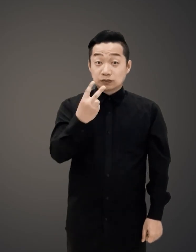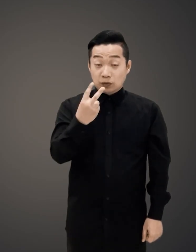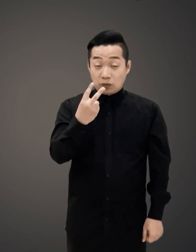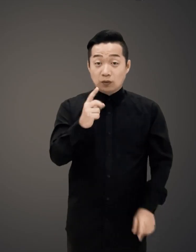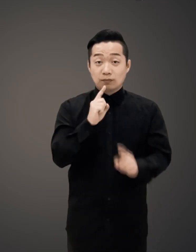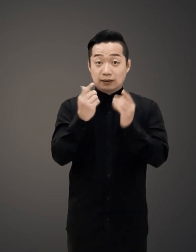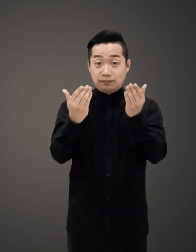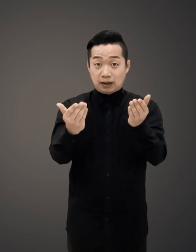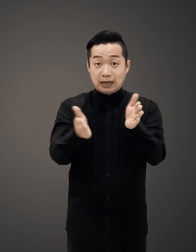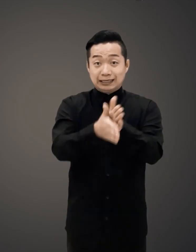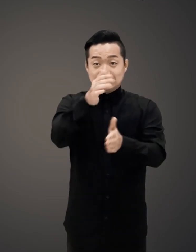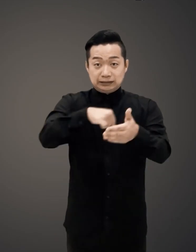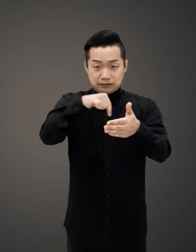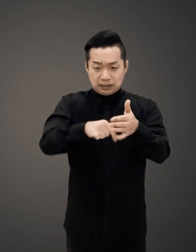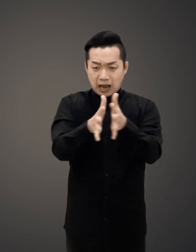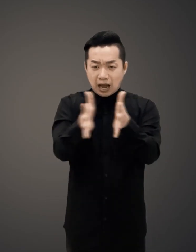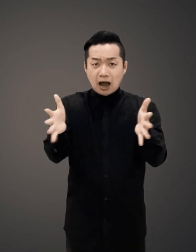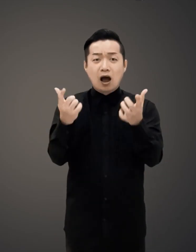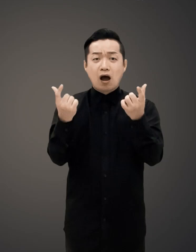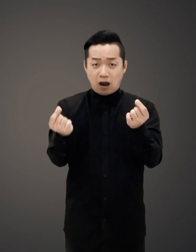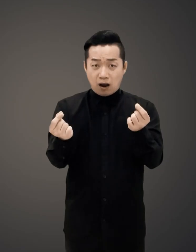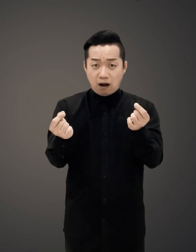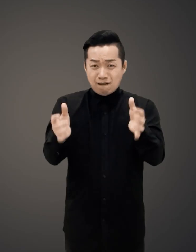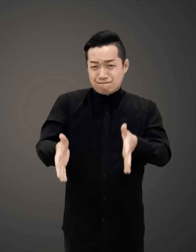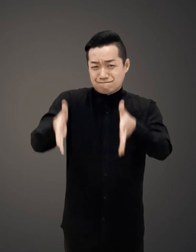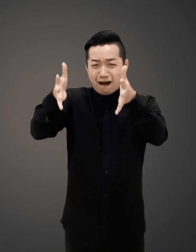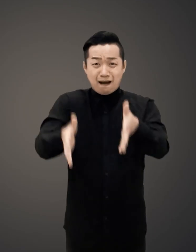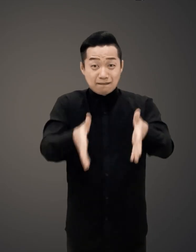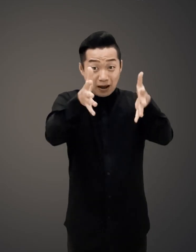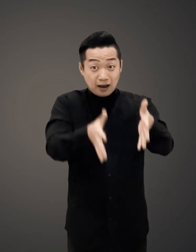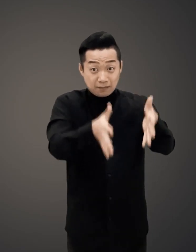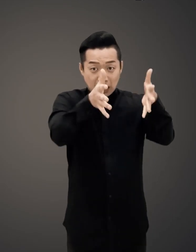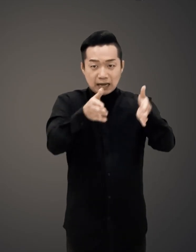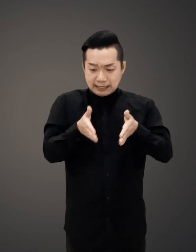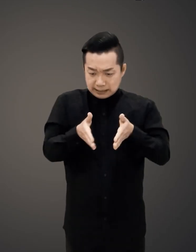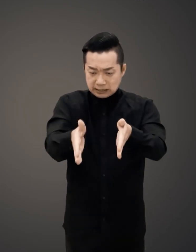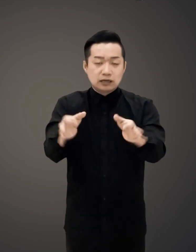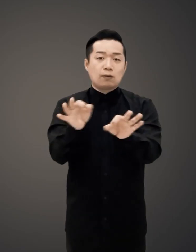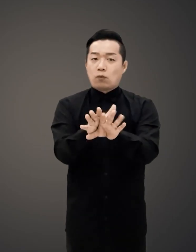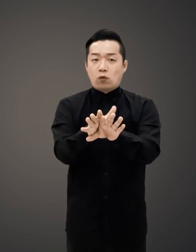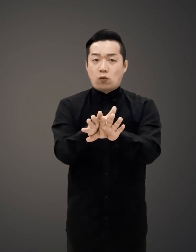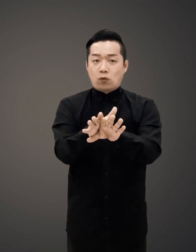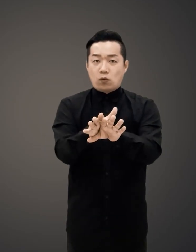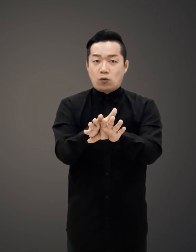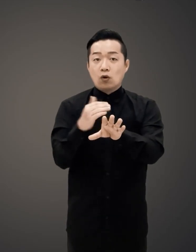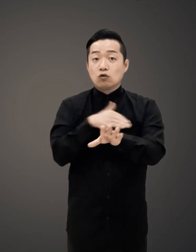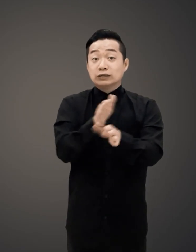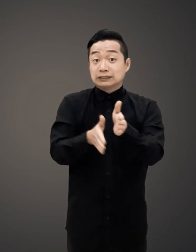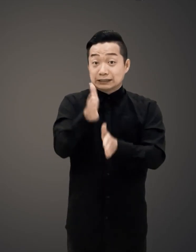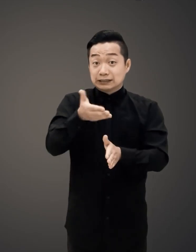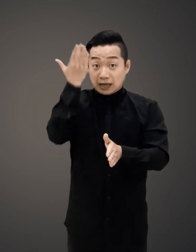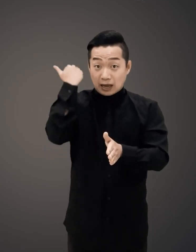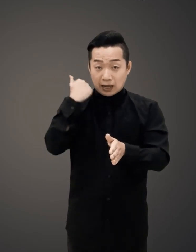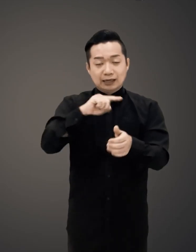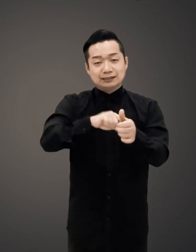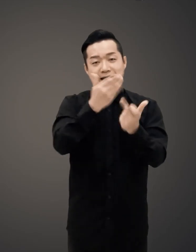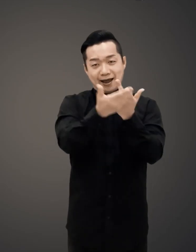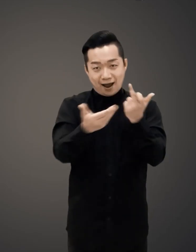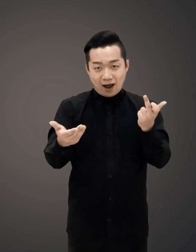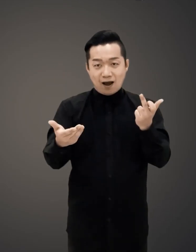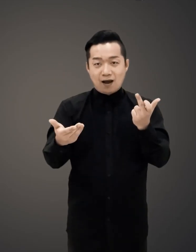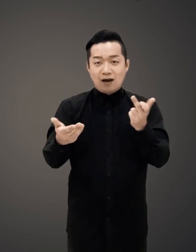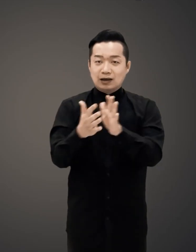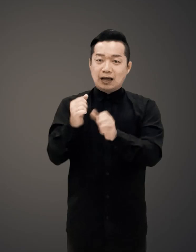도시 속에서 이렇게 아파트 단지처럼 거대한 건물들이 들어서면서 길이 사라지고 우리 도시는 이전에는